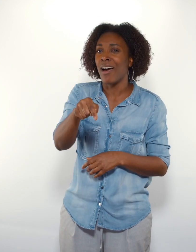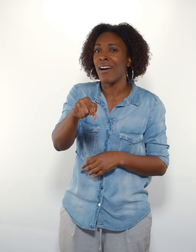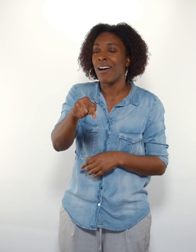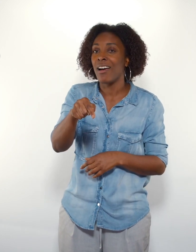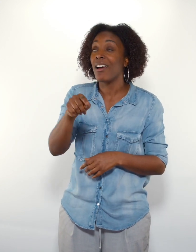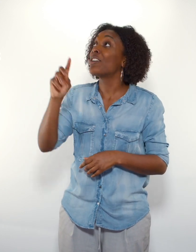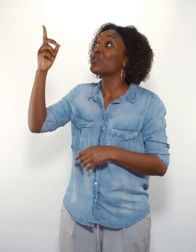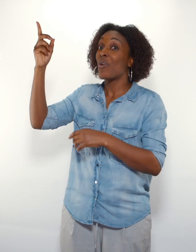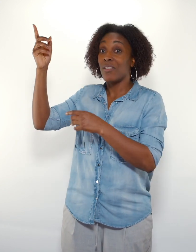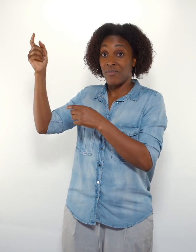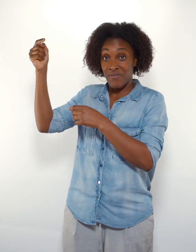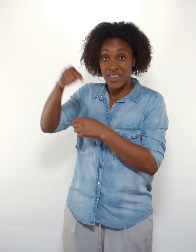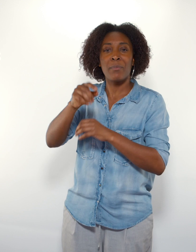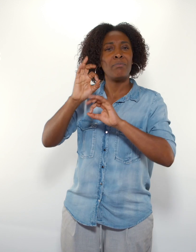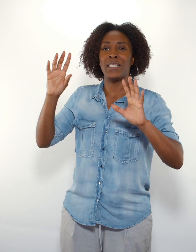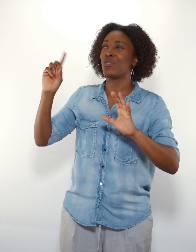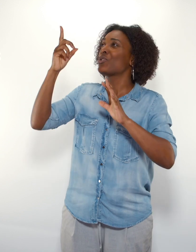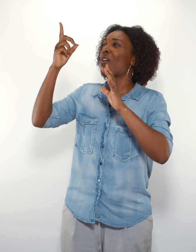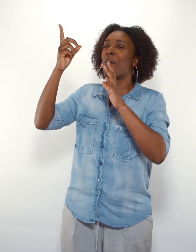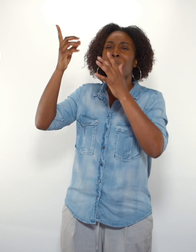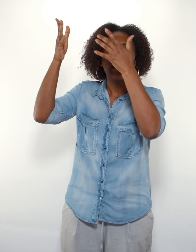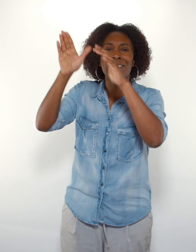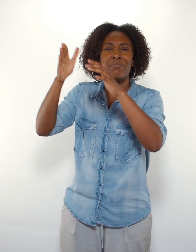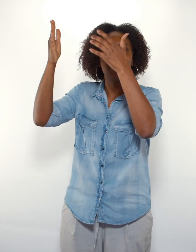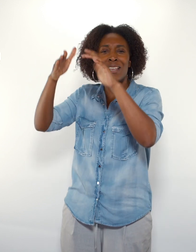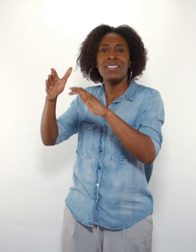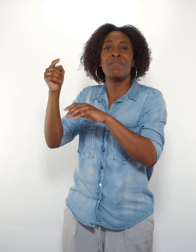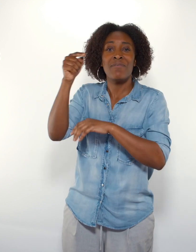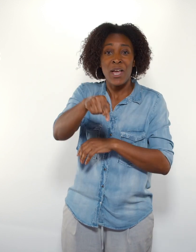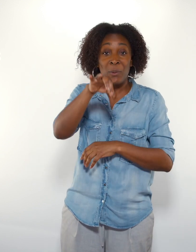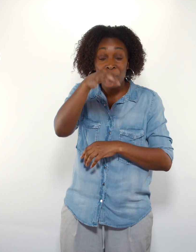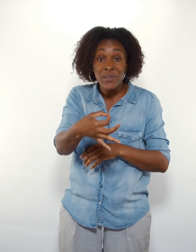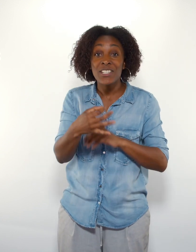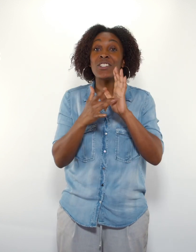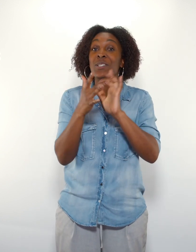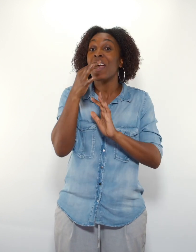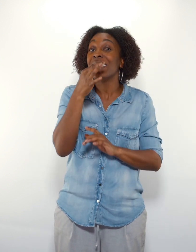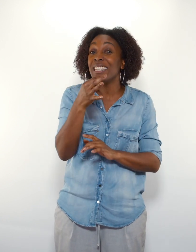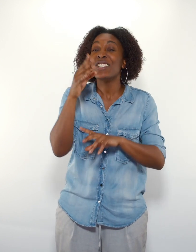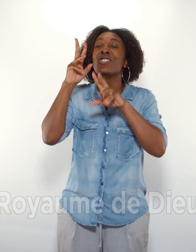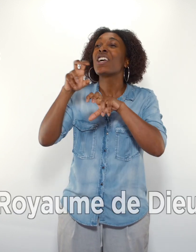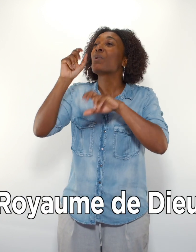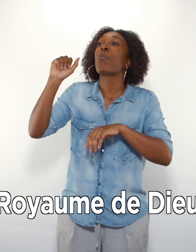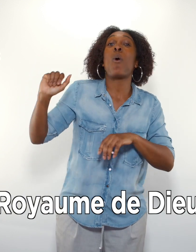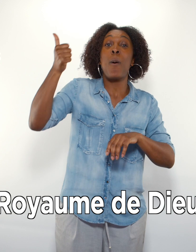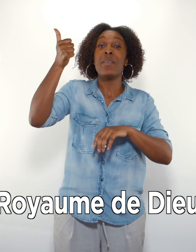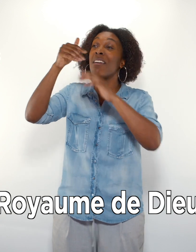Il viendra comme Dieu. Il viendra avec toutes les bénédictions. Jésus a dit, « Cherchez